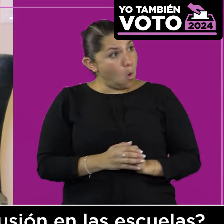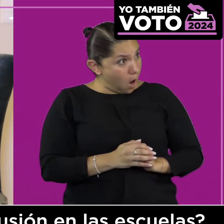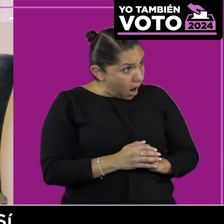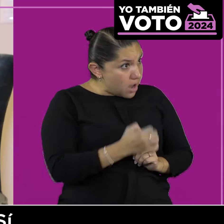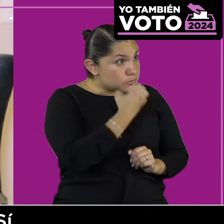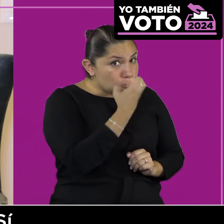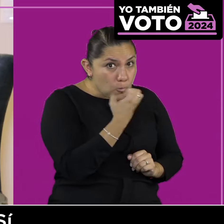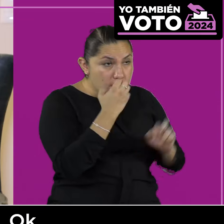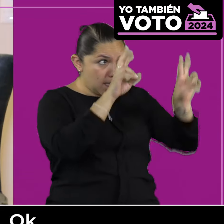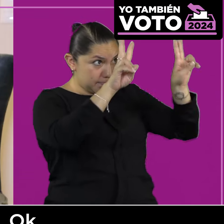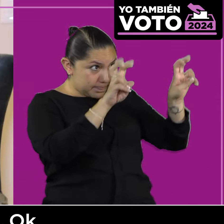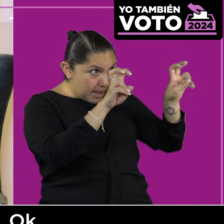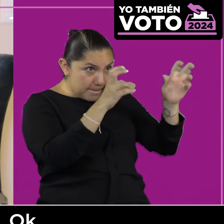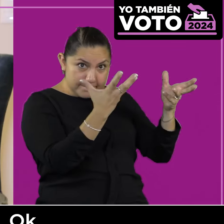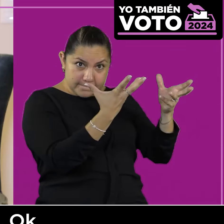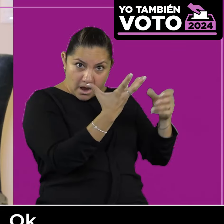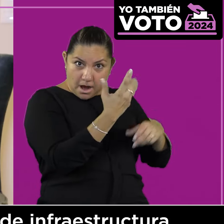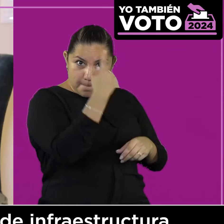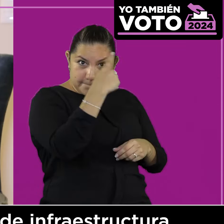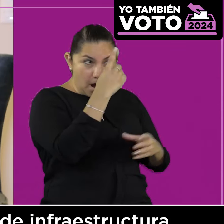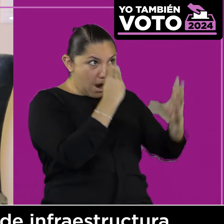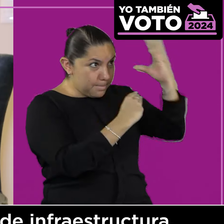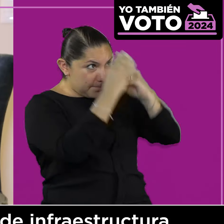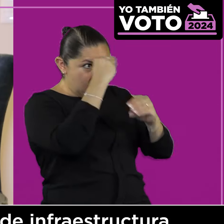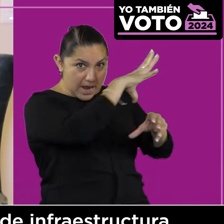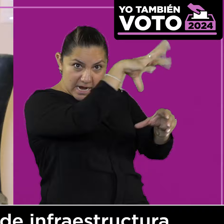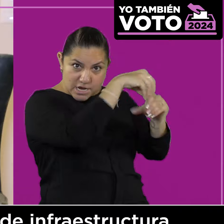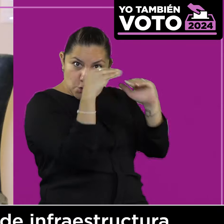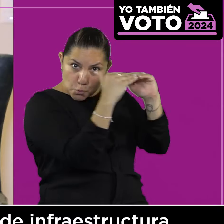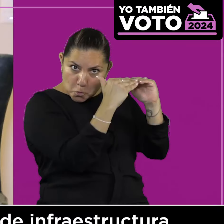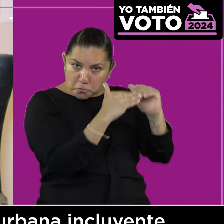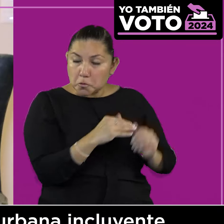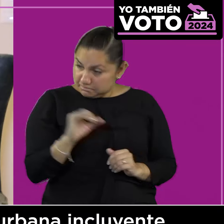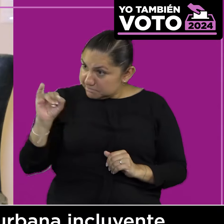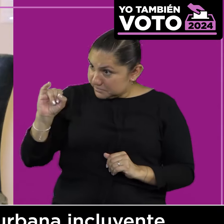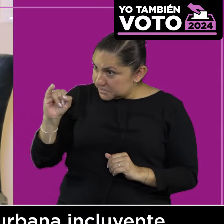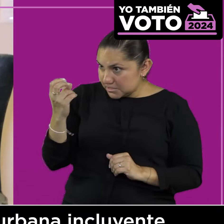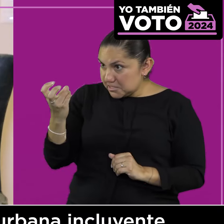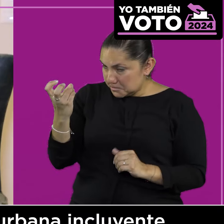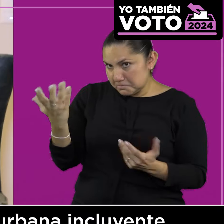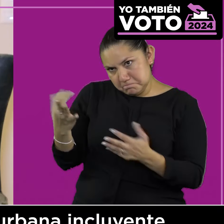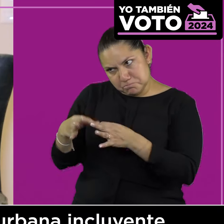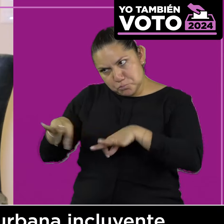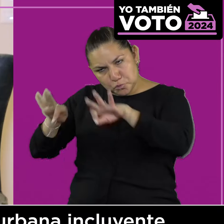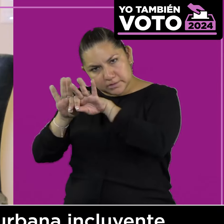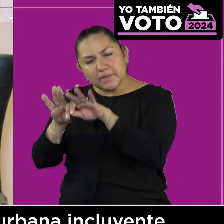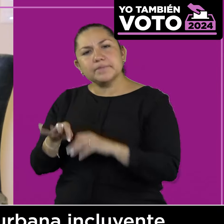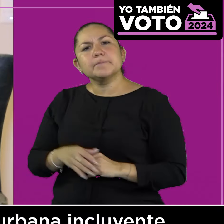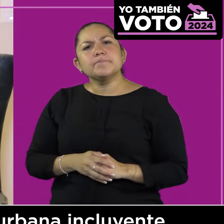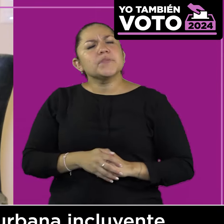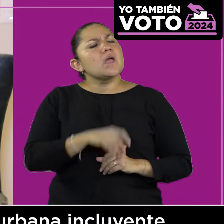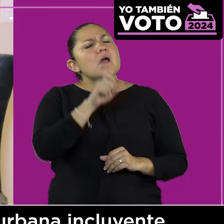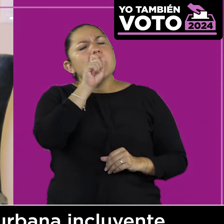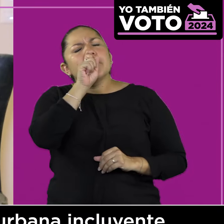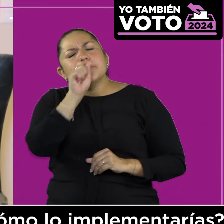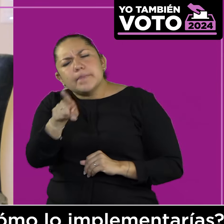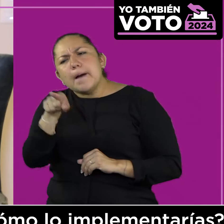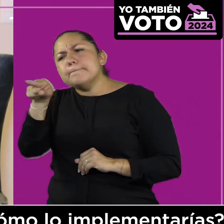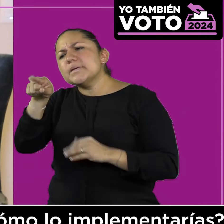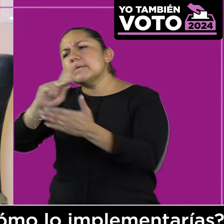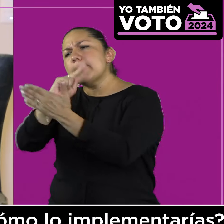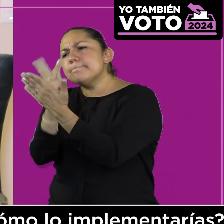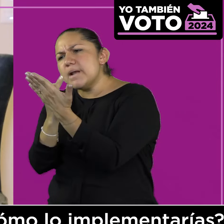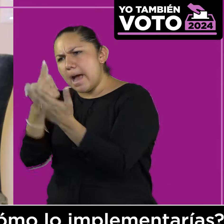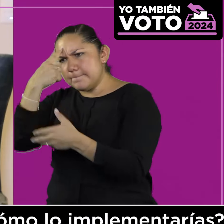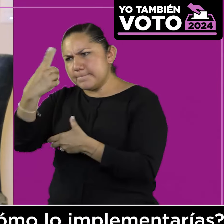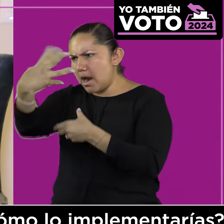las escuelas sí Ah okay es plan de infraestructura lo que te decía urbana incluyente eh Para